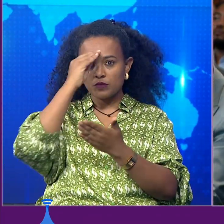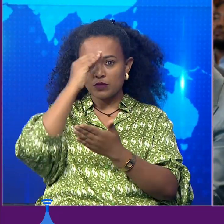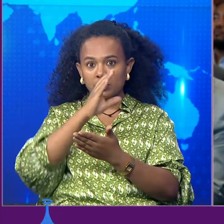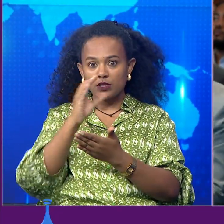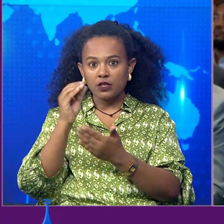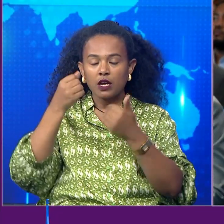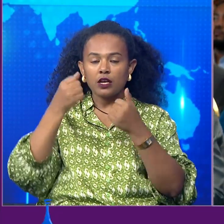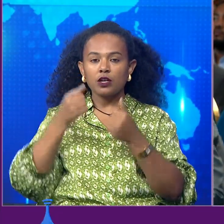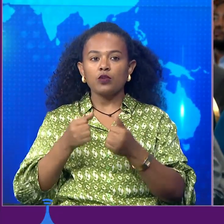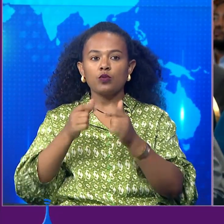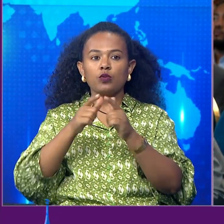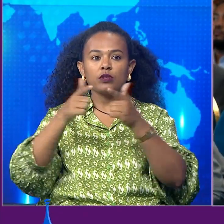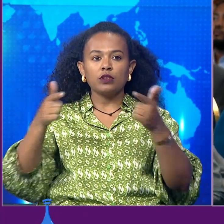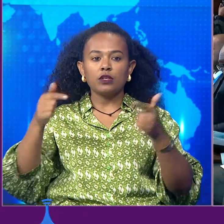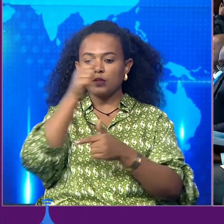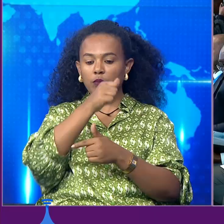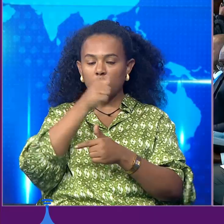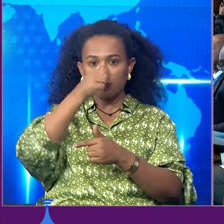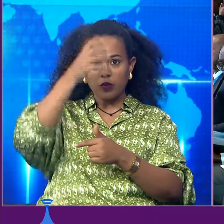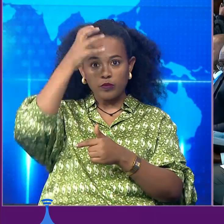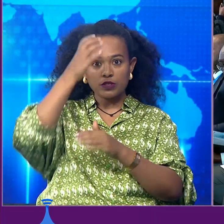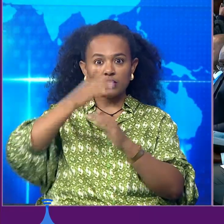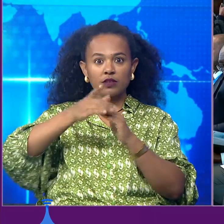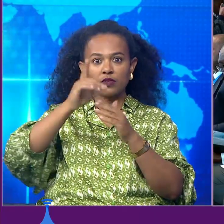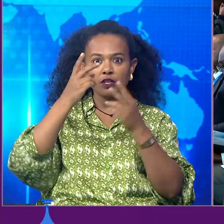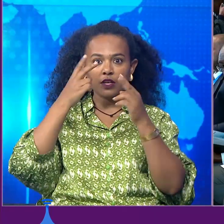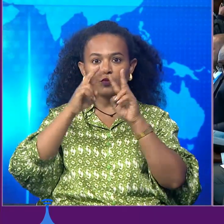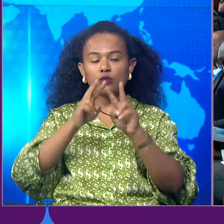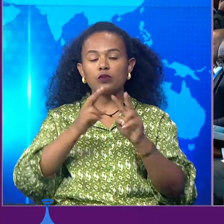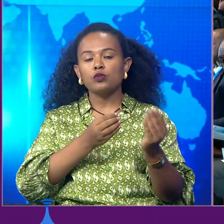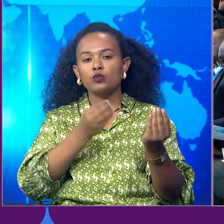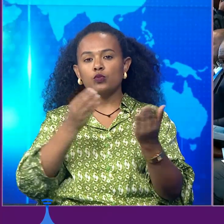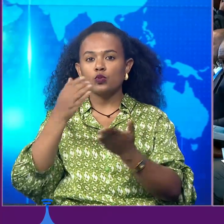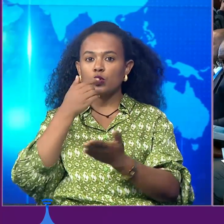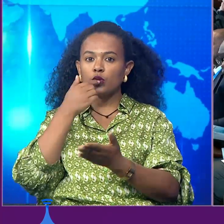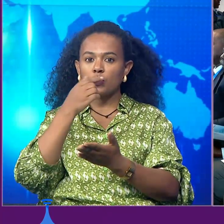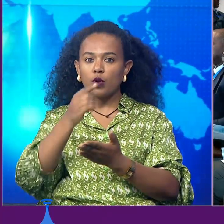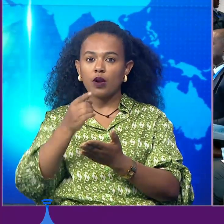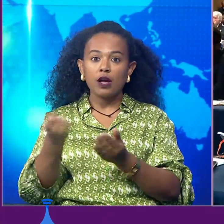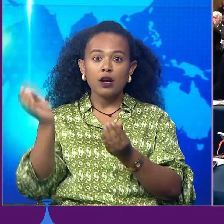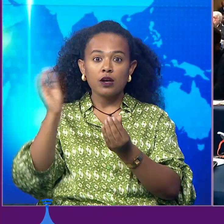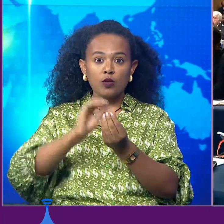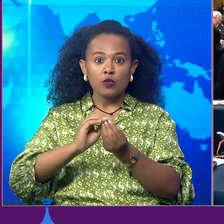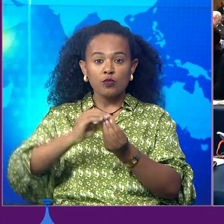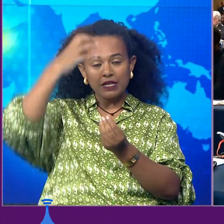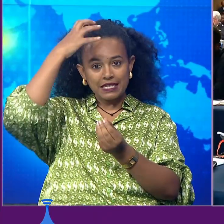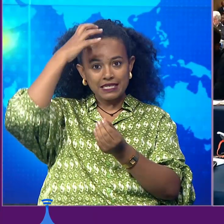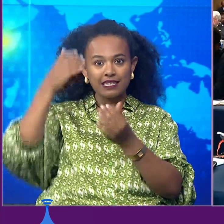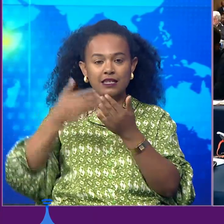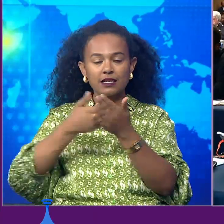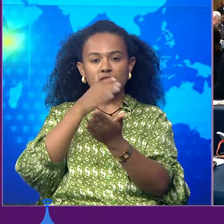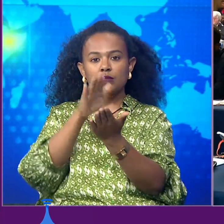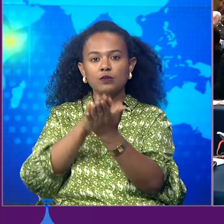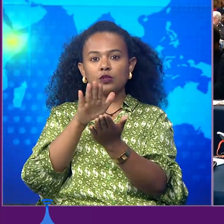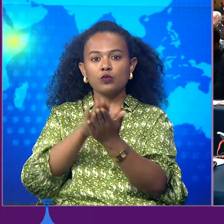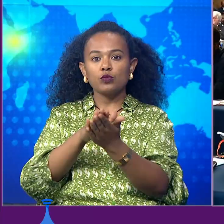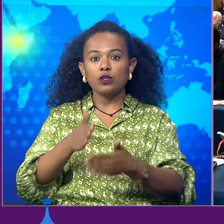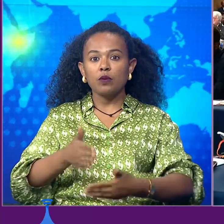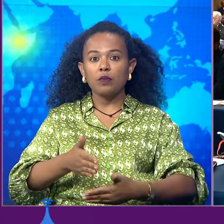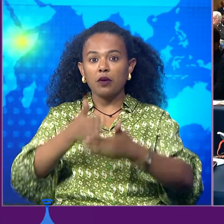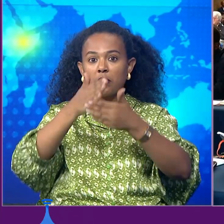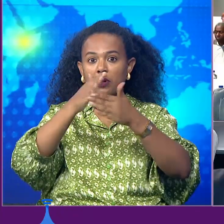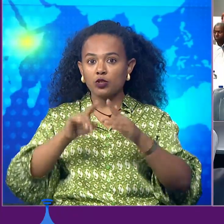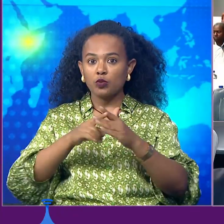የክህሎት ልህቀት በኢትዮጵያ መንግስት ከፍተኛ ትኩረት ተሰጥቷቸዋል ብለዋል። አክለውም መንግስት አዳዲስ ትምህርት ቤቶችን ከመገንባት